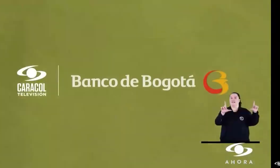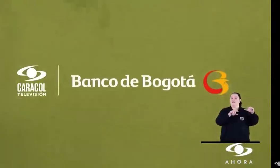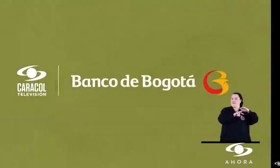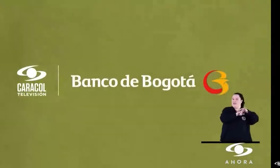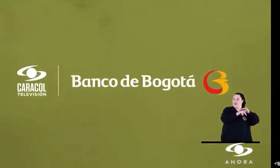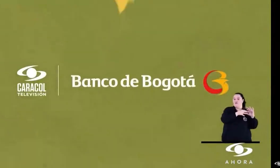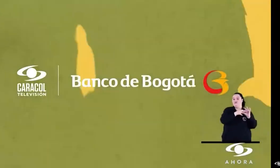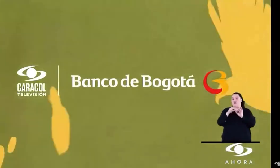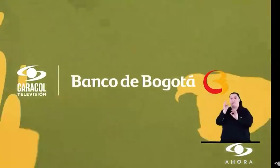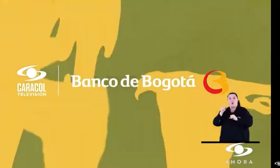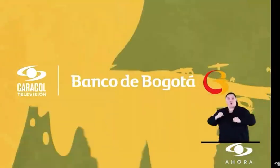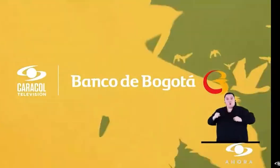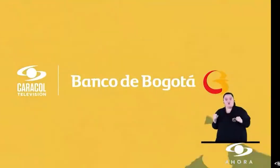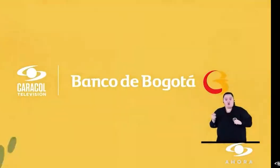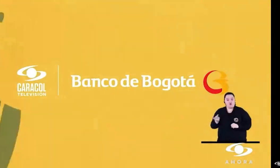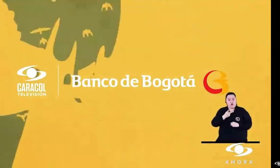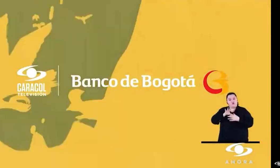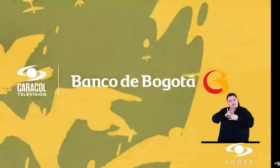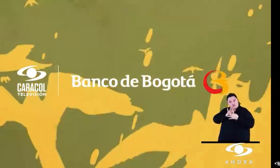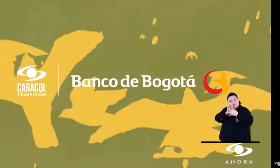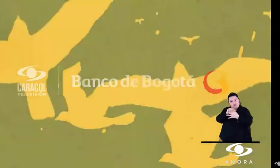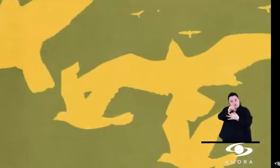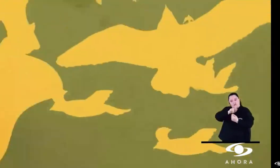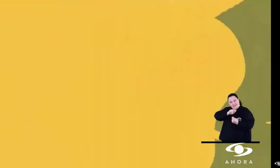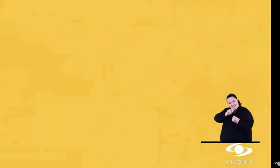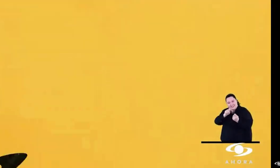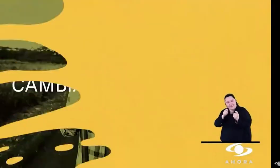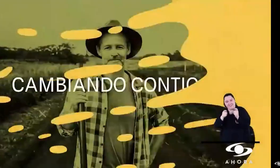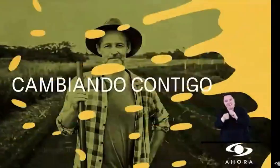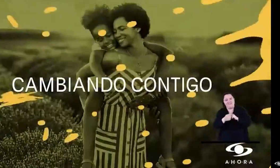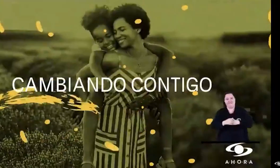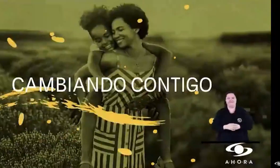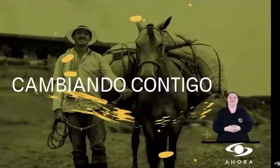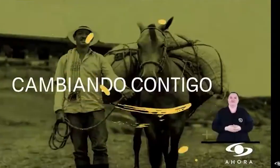Caracol Televisión y Banco de Bogotá, cambiando contigo.